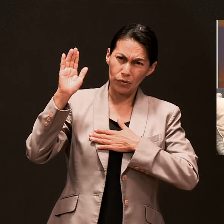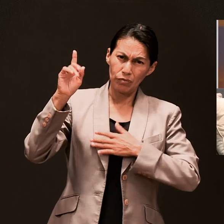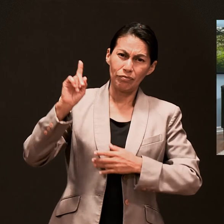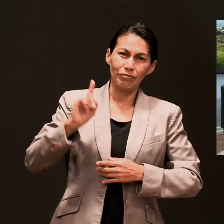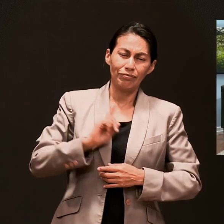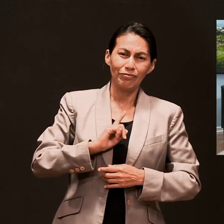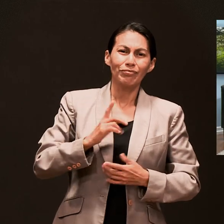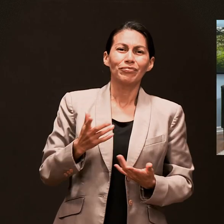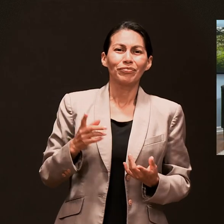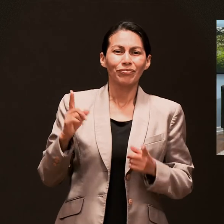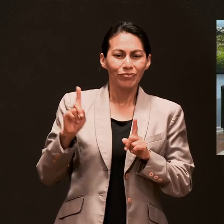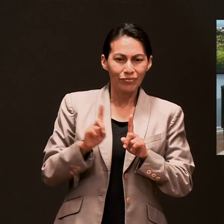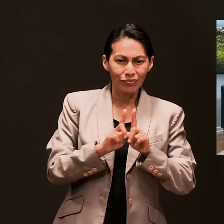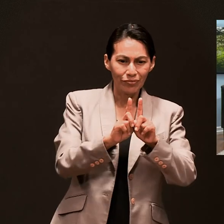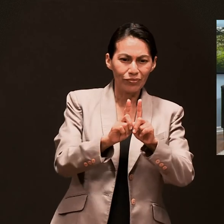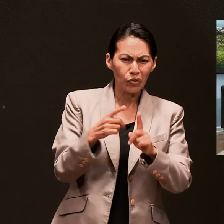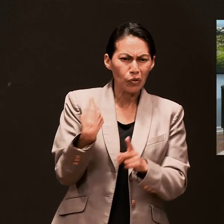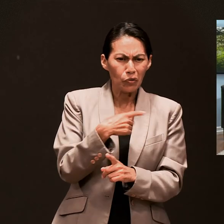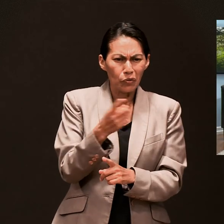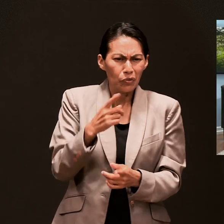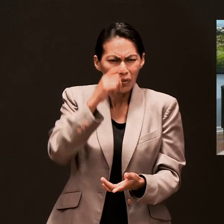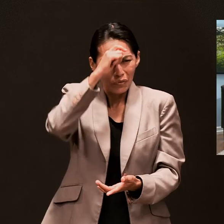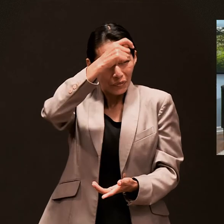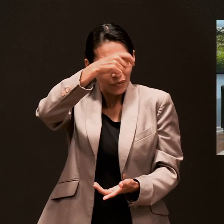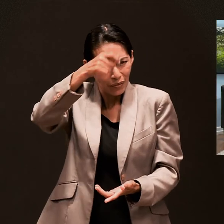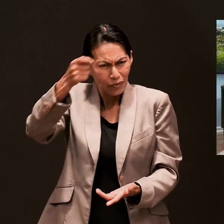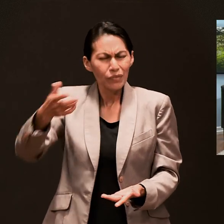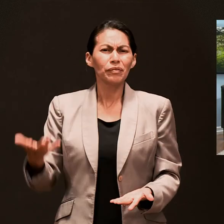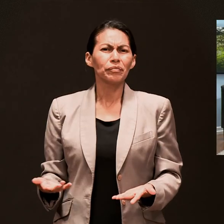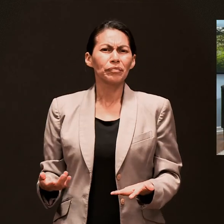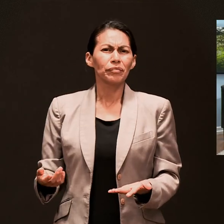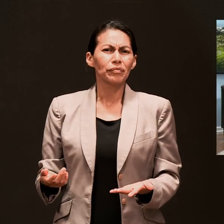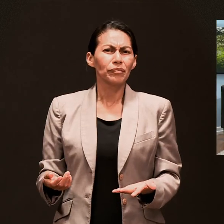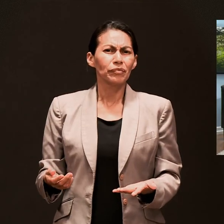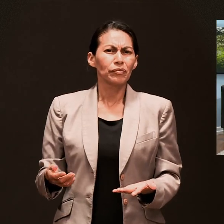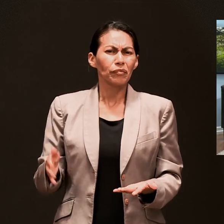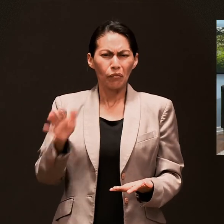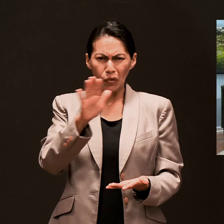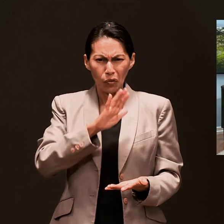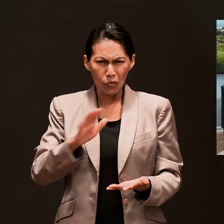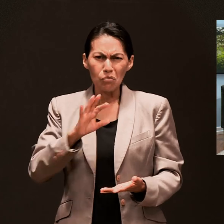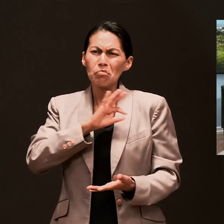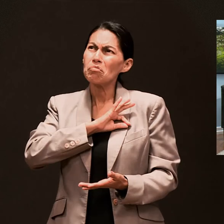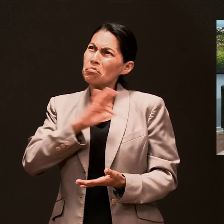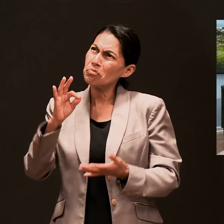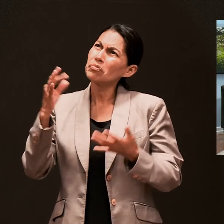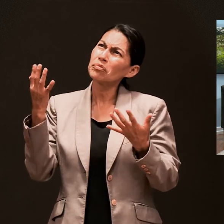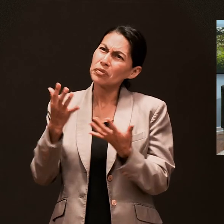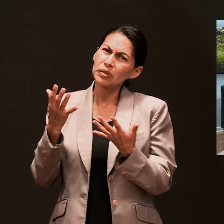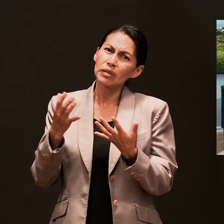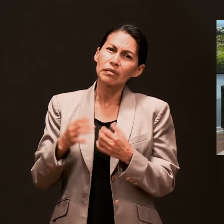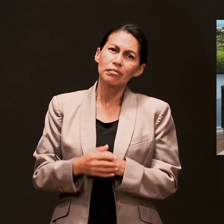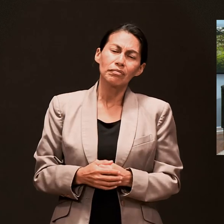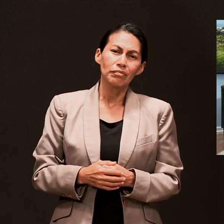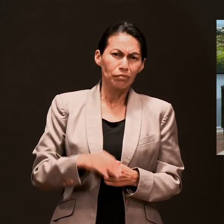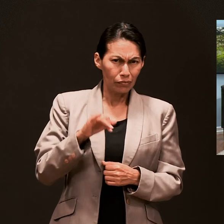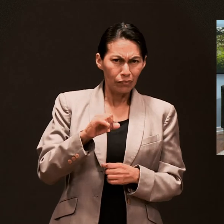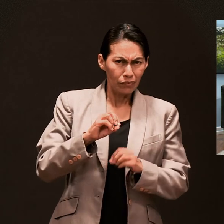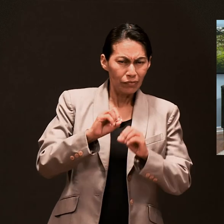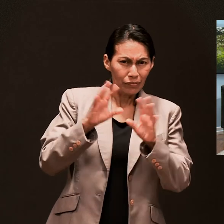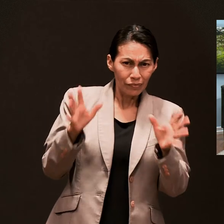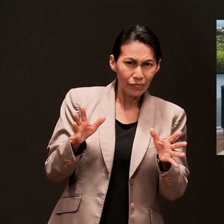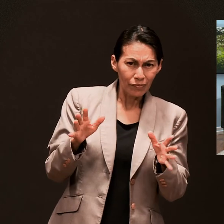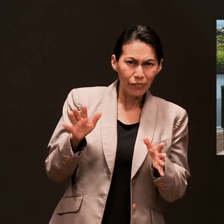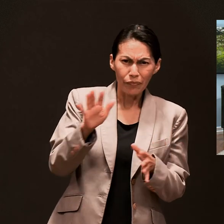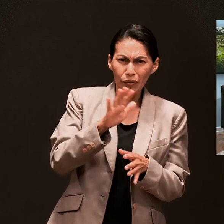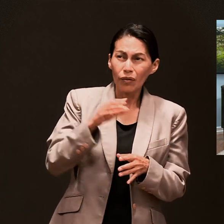Dios Cristo ha prometido estar con nosotros mientras nosotros seamos canales de la perdición claro y